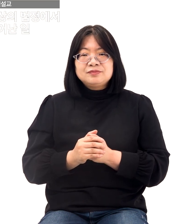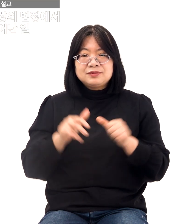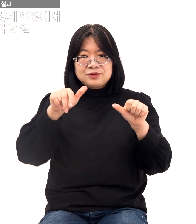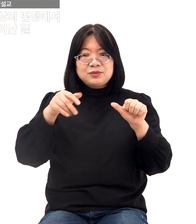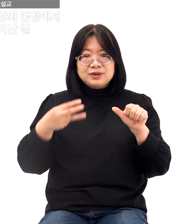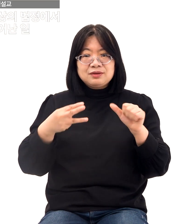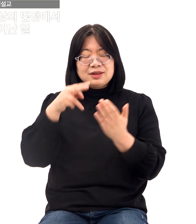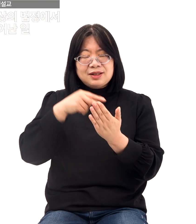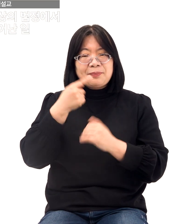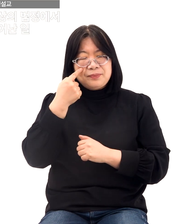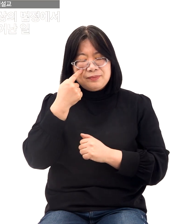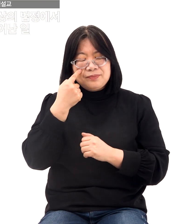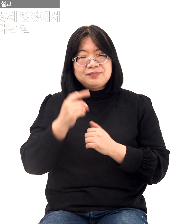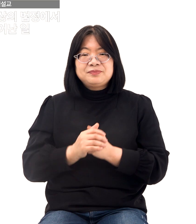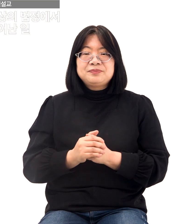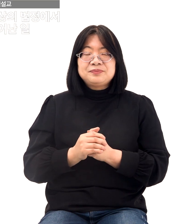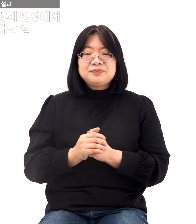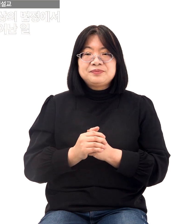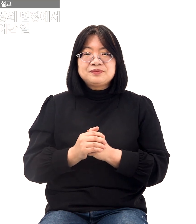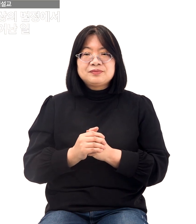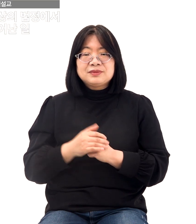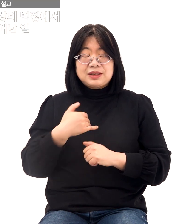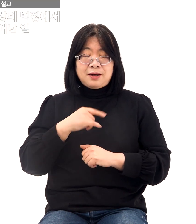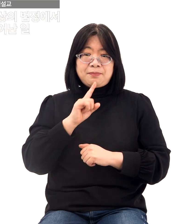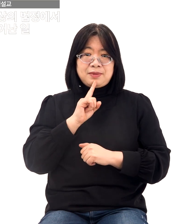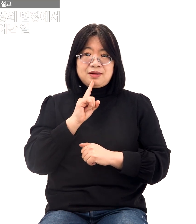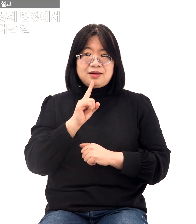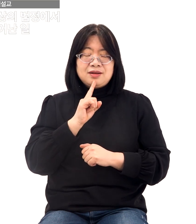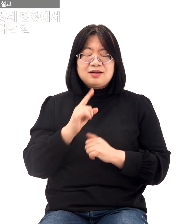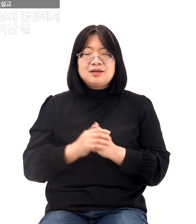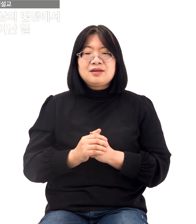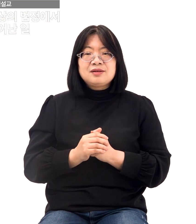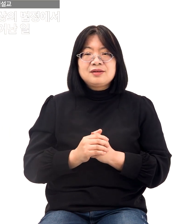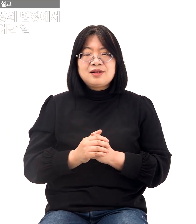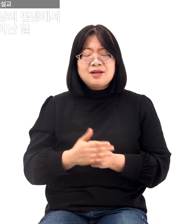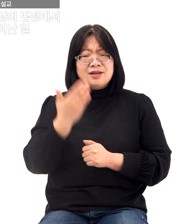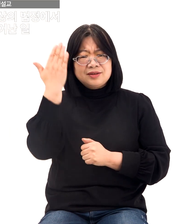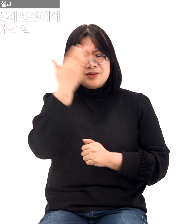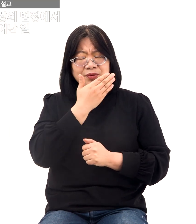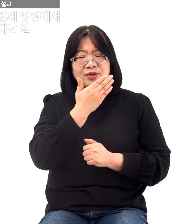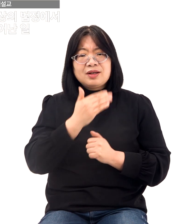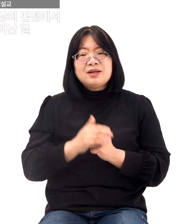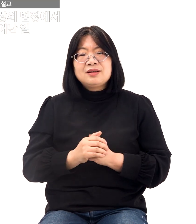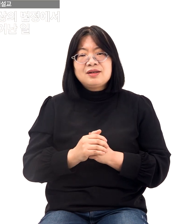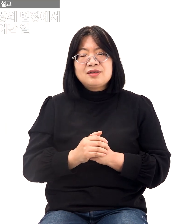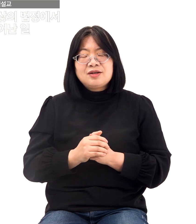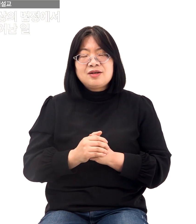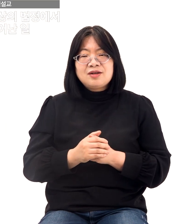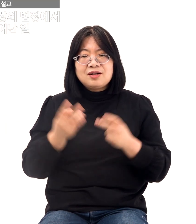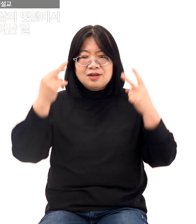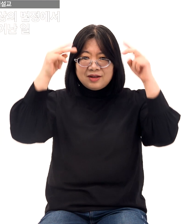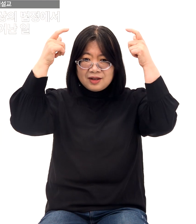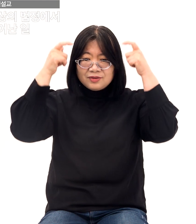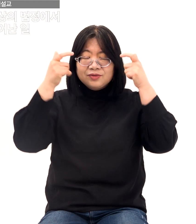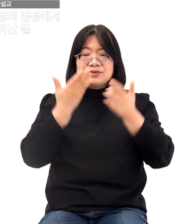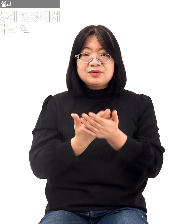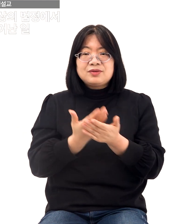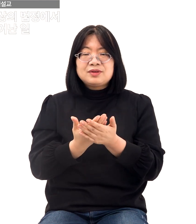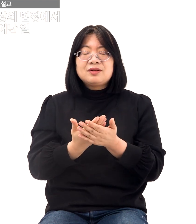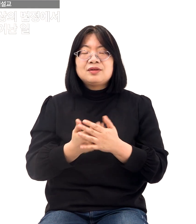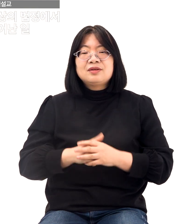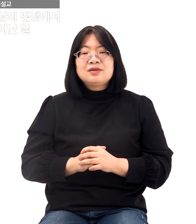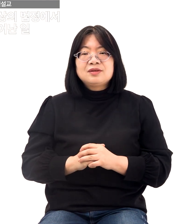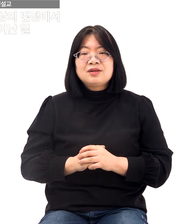5절을 볼까요? 내가 말하되 정결한 관을 그의 머리에 씌우소서 하매